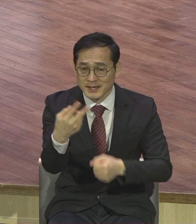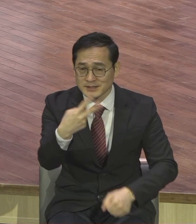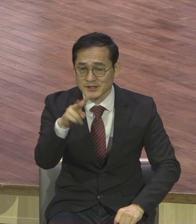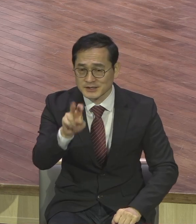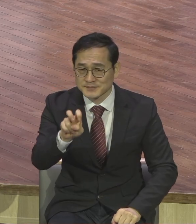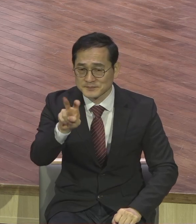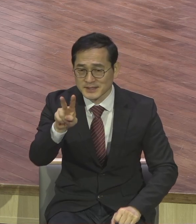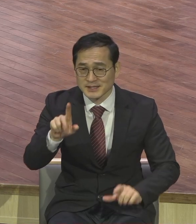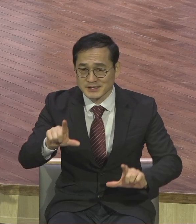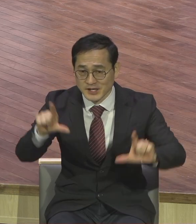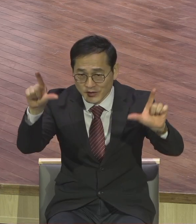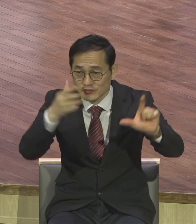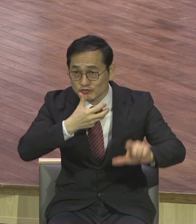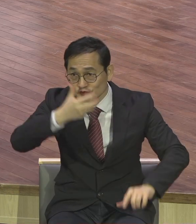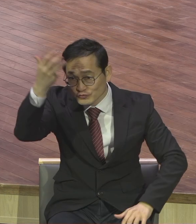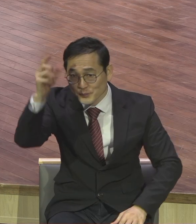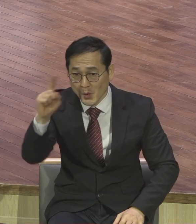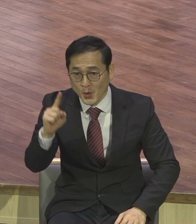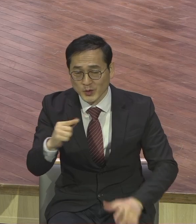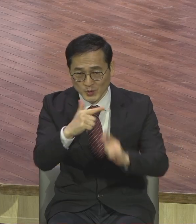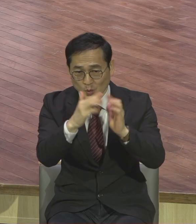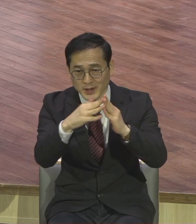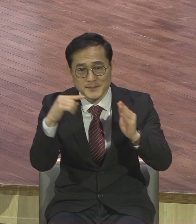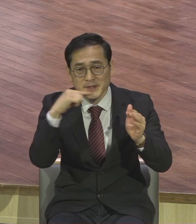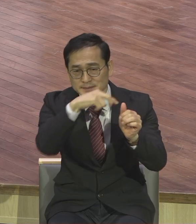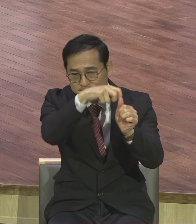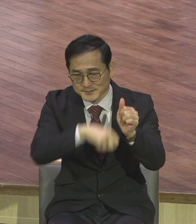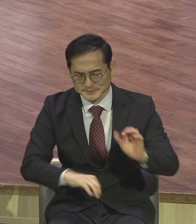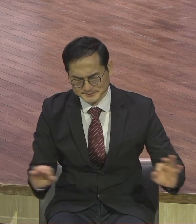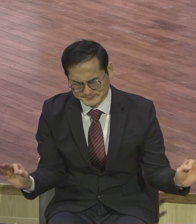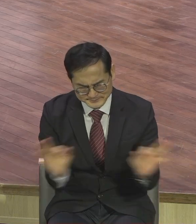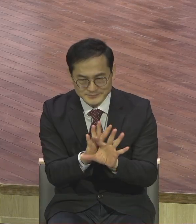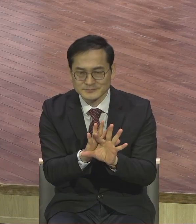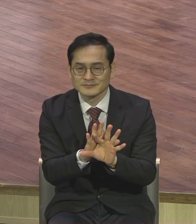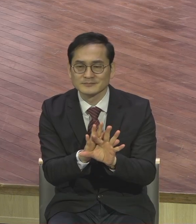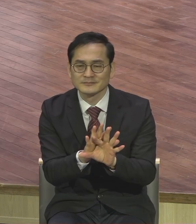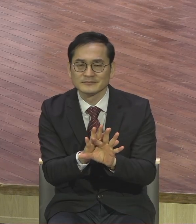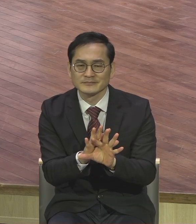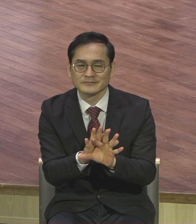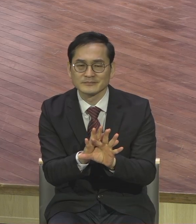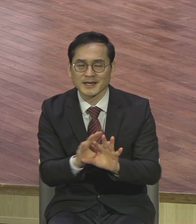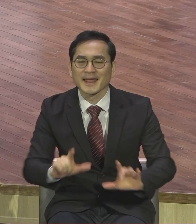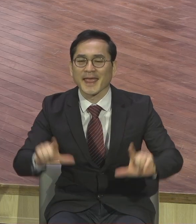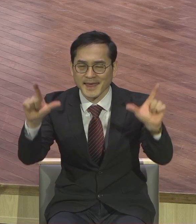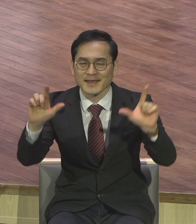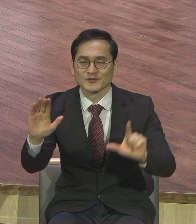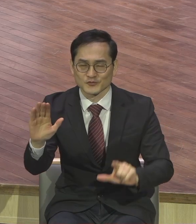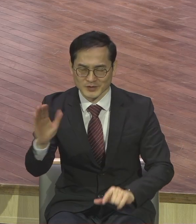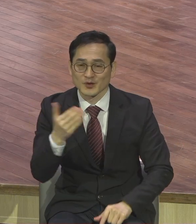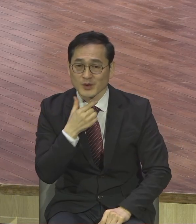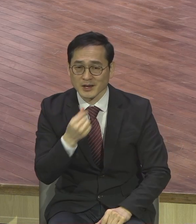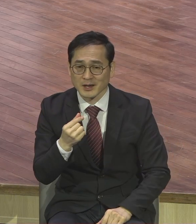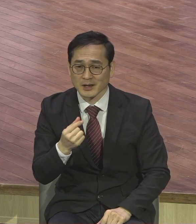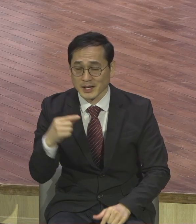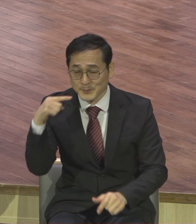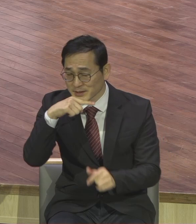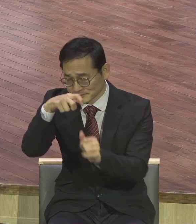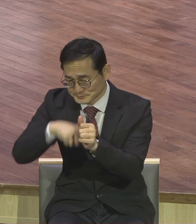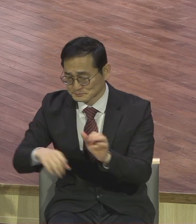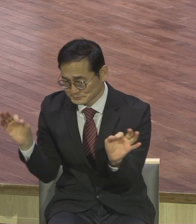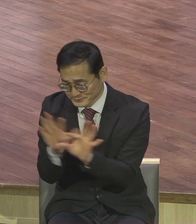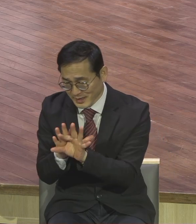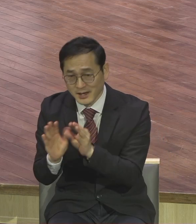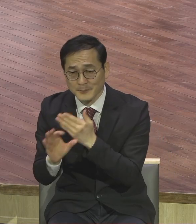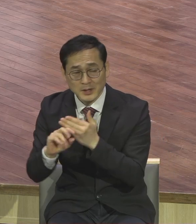2022년 꿈을 꾸는 것이 바로 본당 헌당입니다. 본당 헌당이 되어져야 이제 마음껏